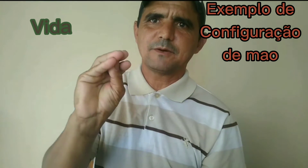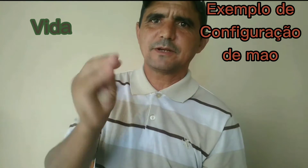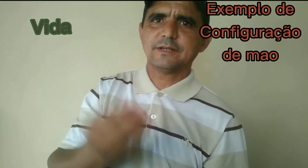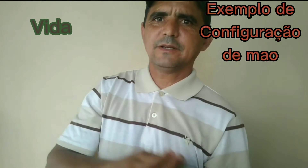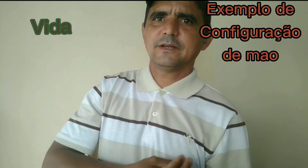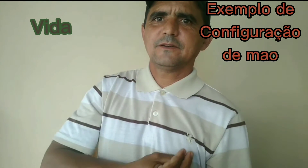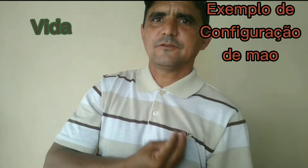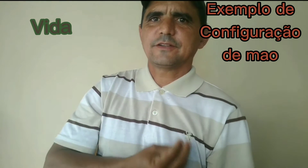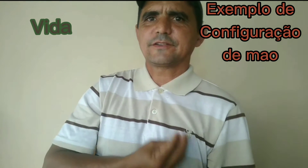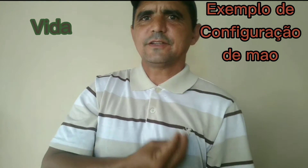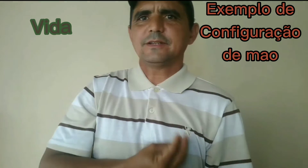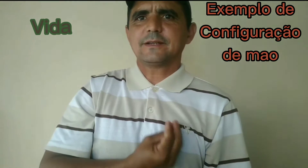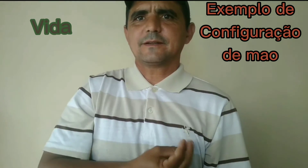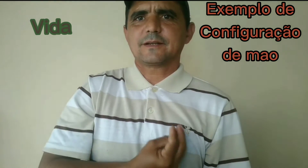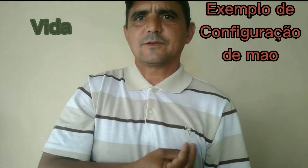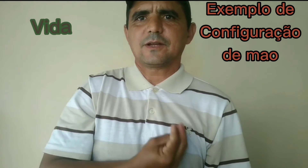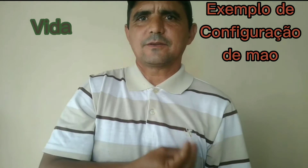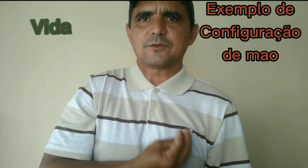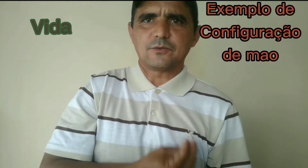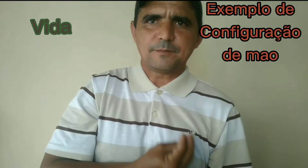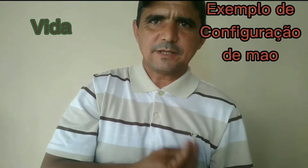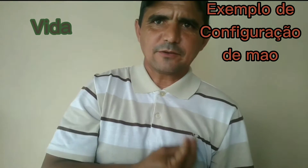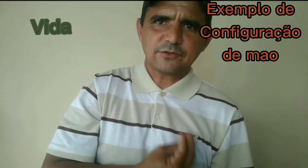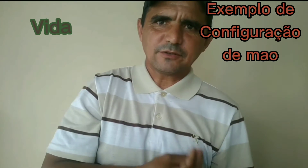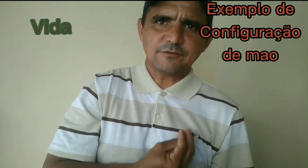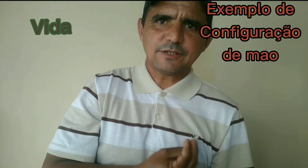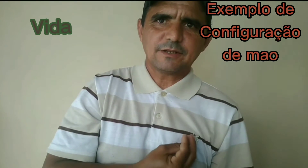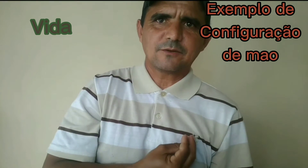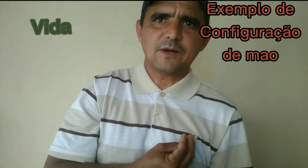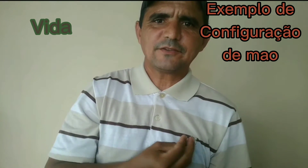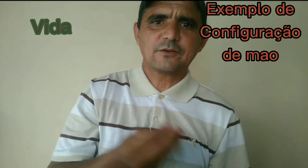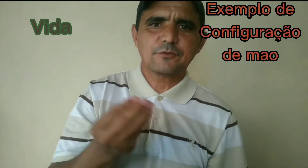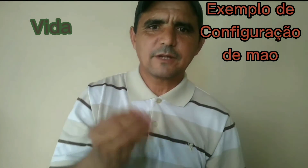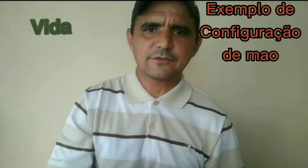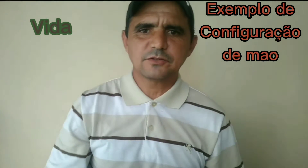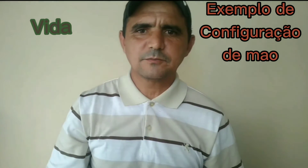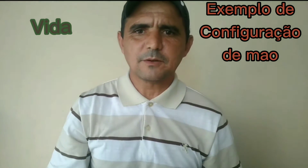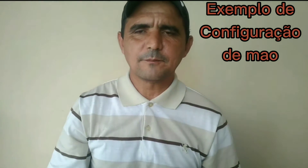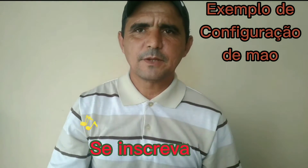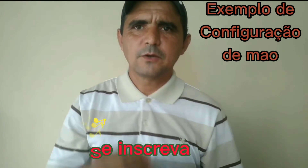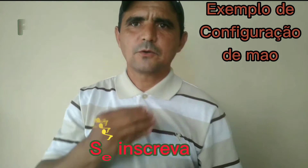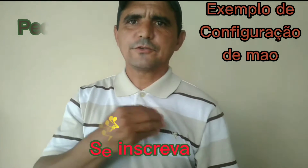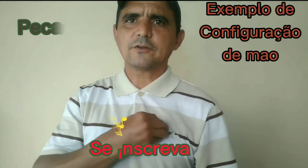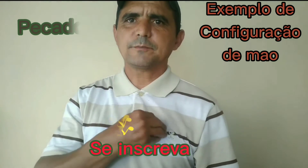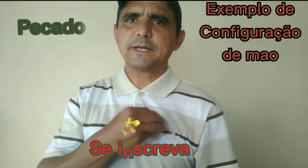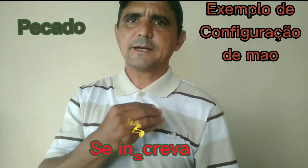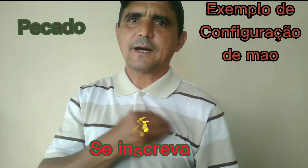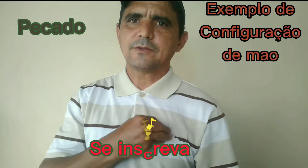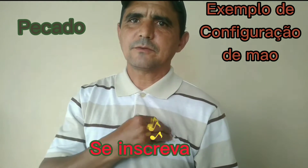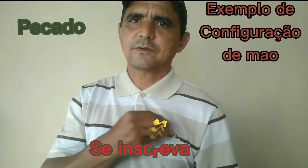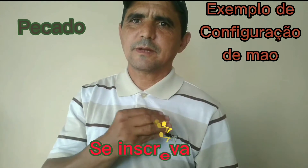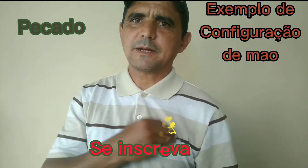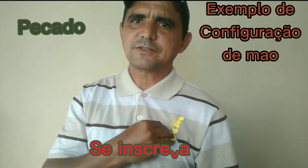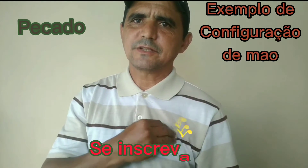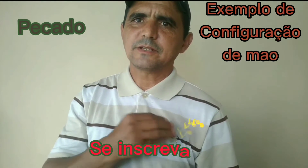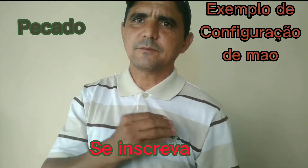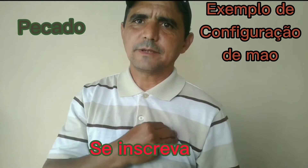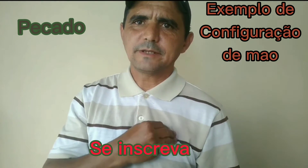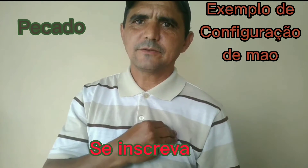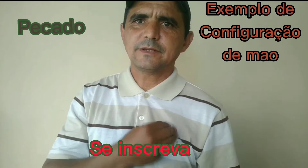mão aqui, fez assim, né? Aqui do lado, no peito é o sinal de vida, com essa configuração de mão. O sinal de pecado, que é batido aqui no peito, né? Em